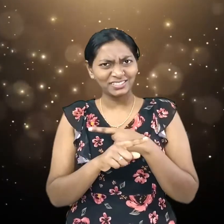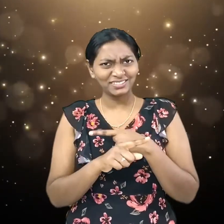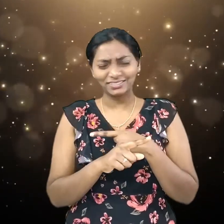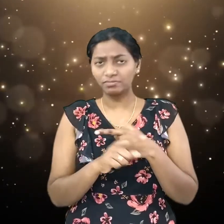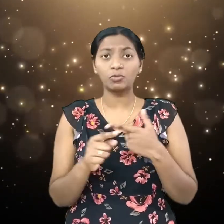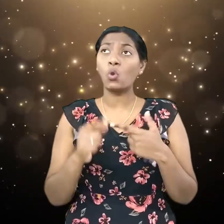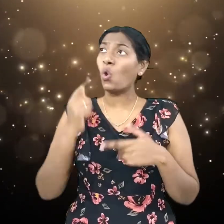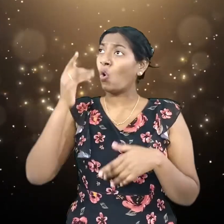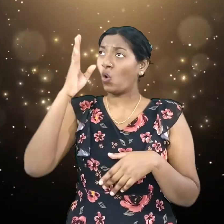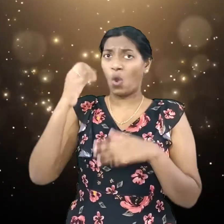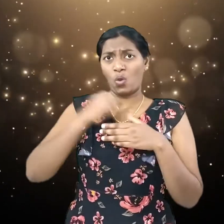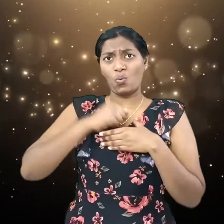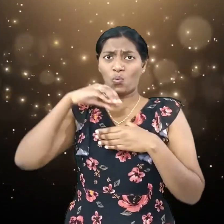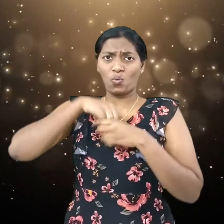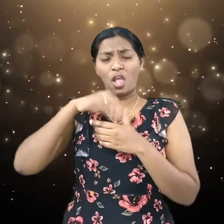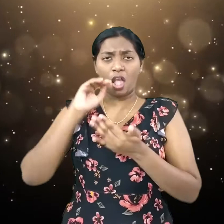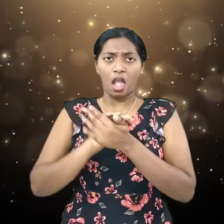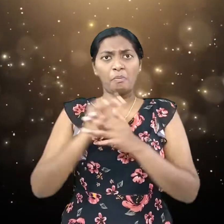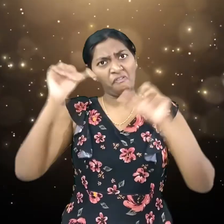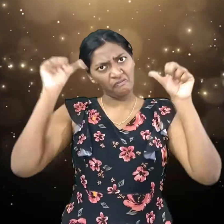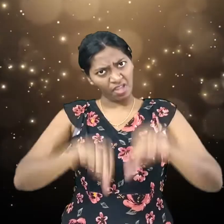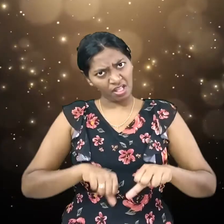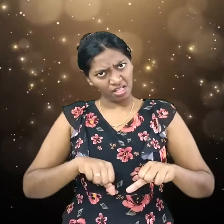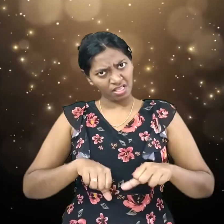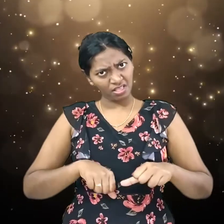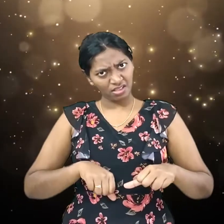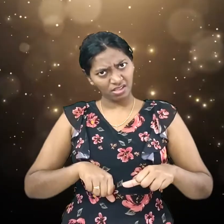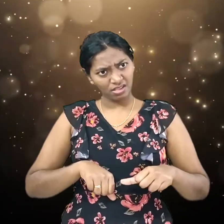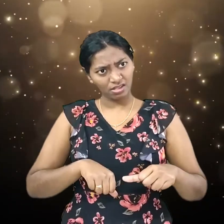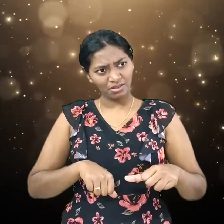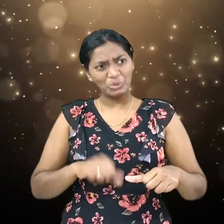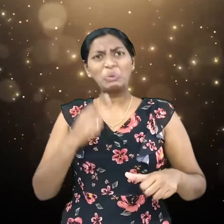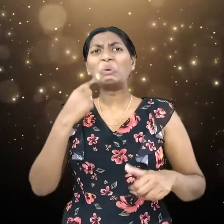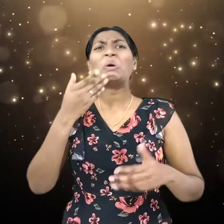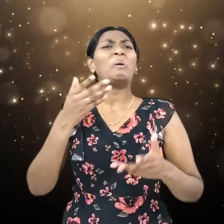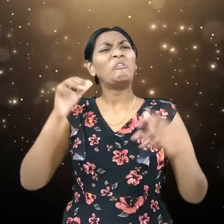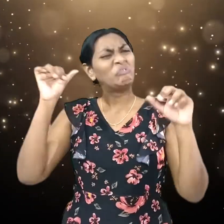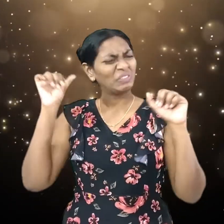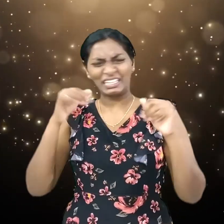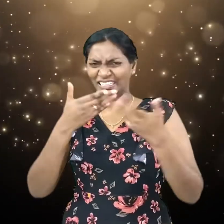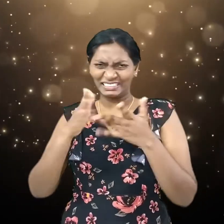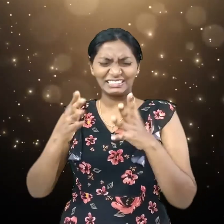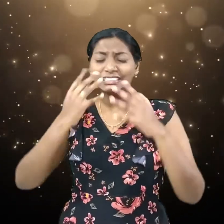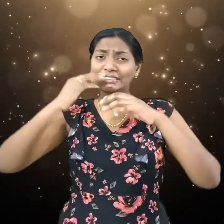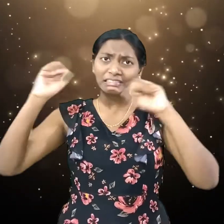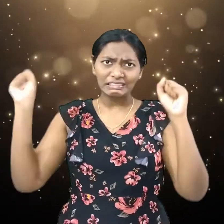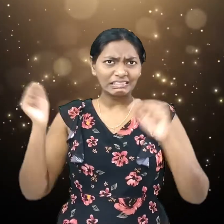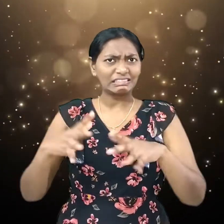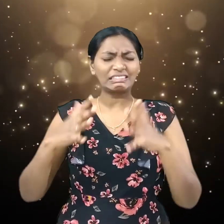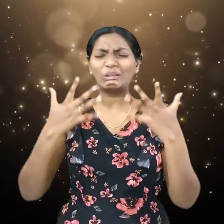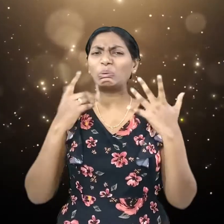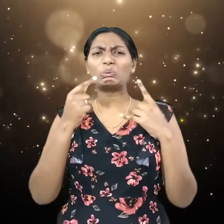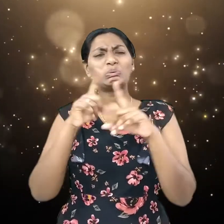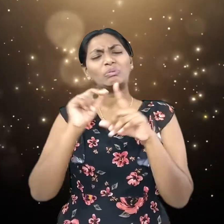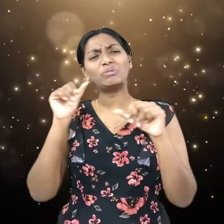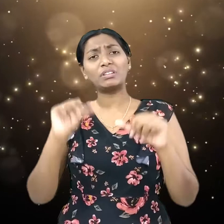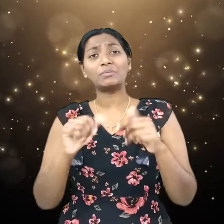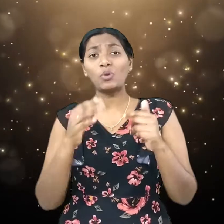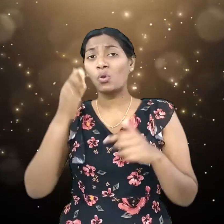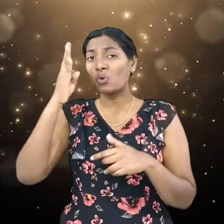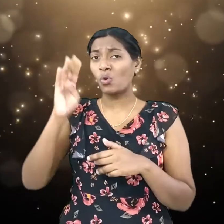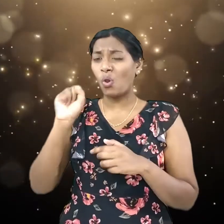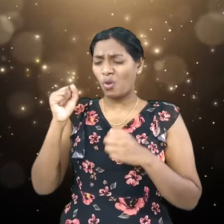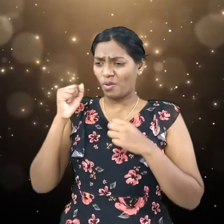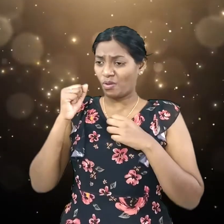करने वाला? प्रेज द लॉर्ड, हालेलुया। परमेश्वर के साथ मैं हार जाऊं, नॉट पॉसिबल, नॉट